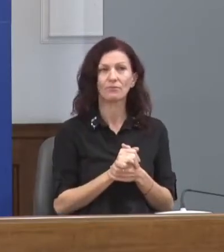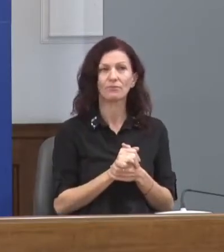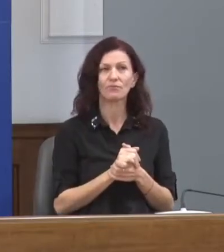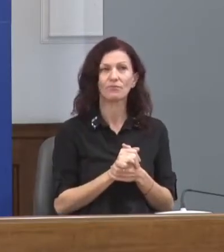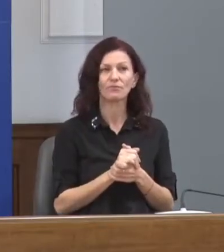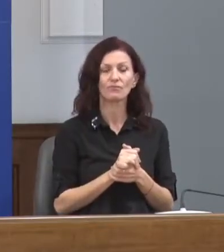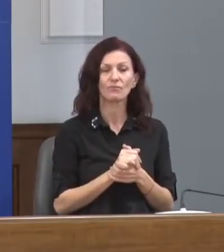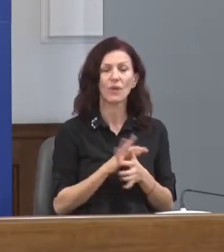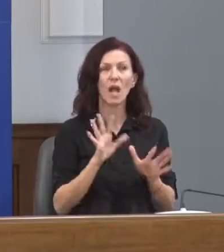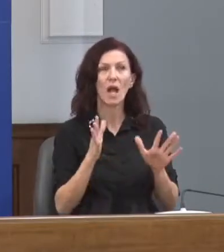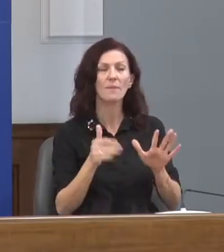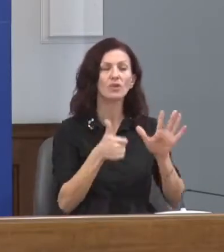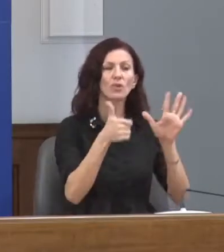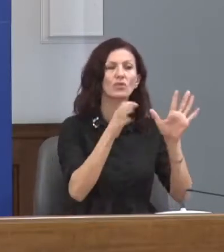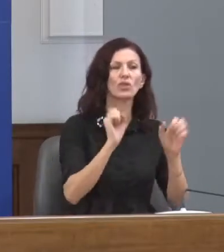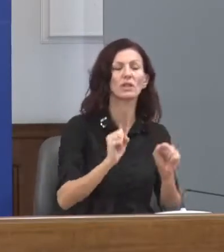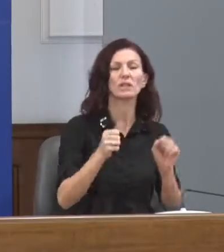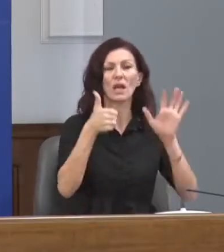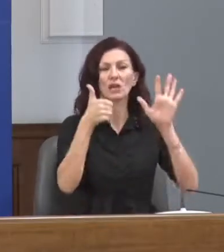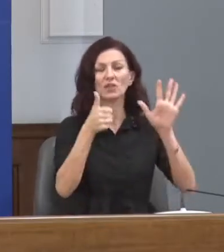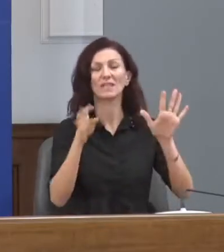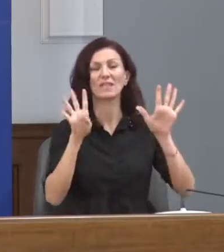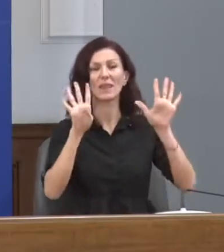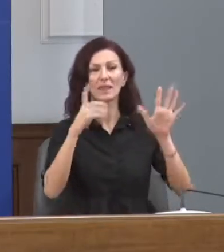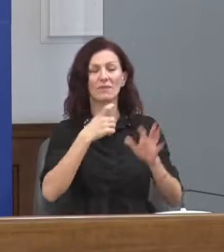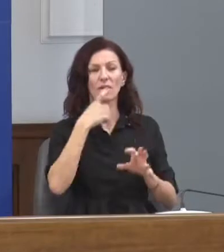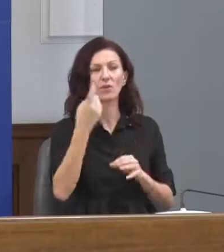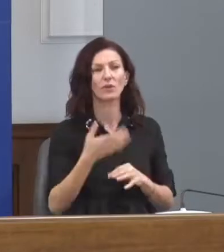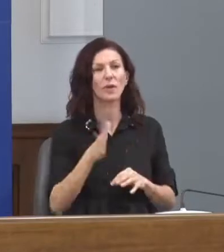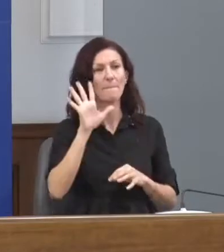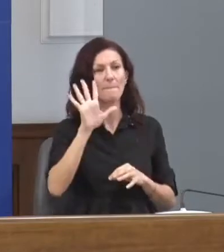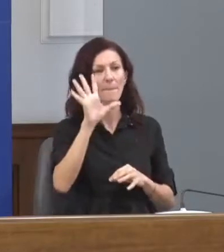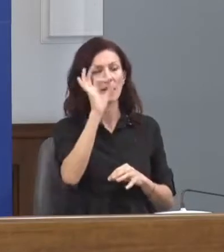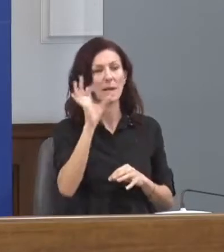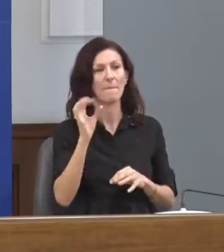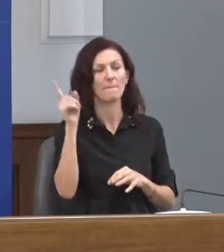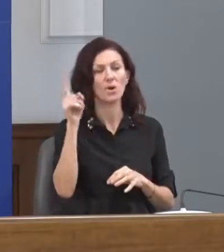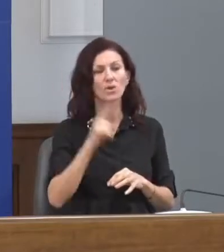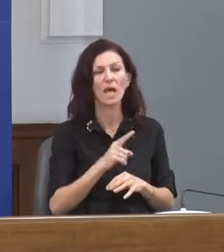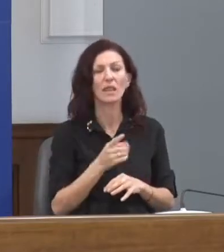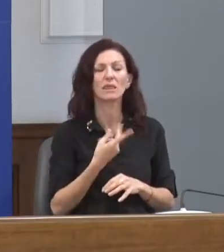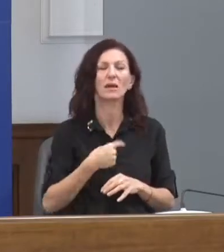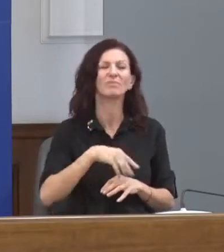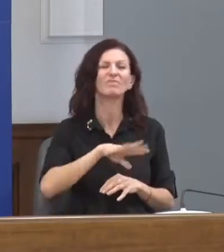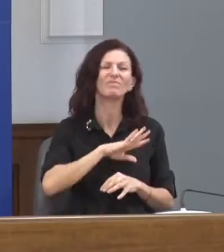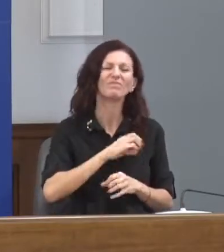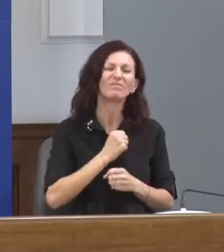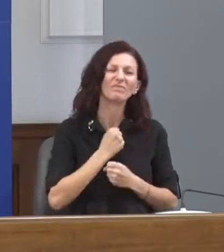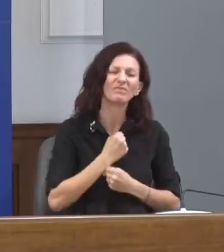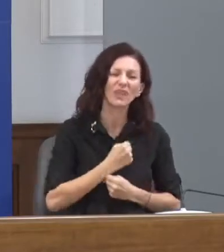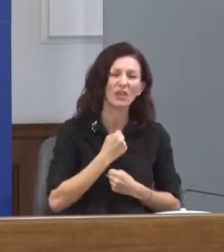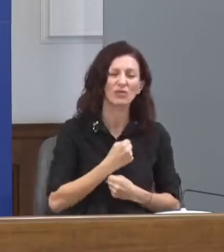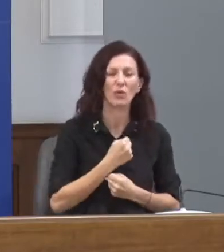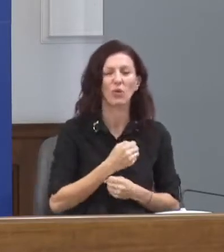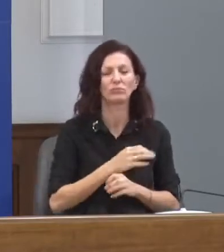и между 60-69 години са 5%, които са с тежко протичане и